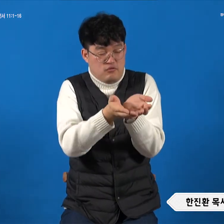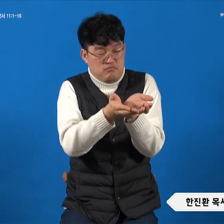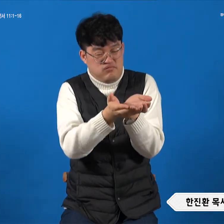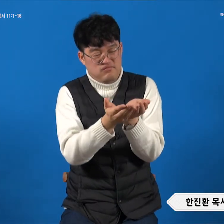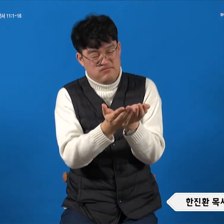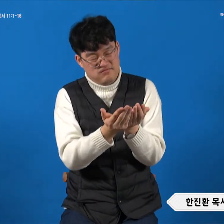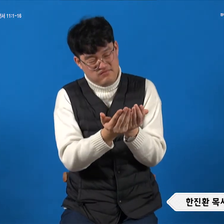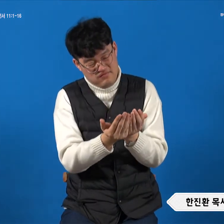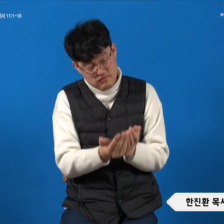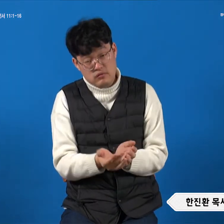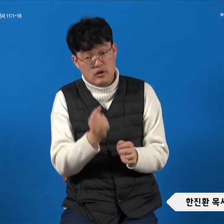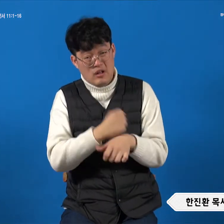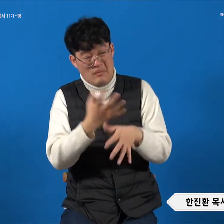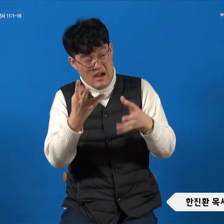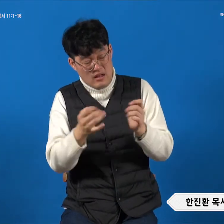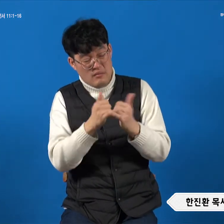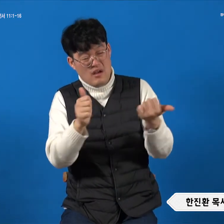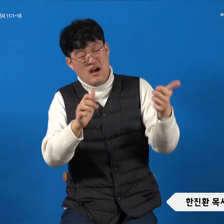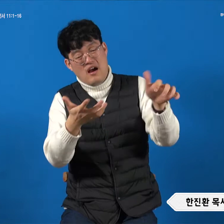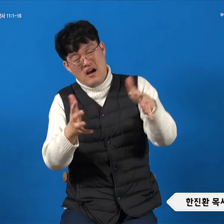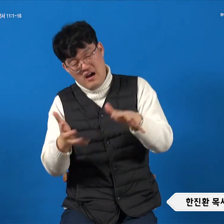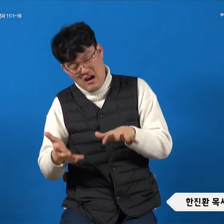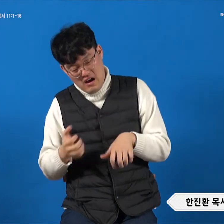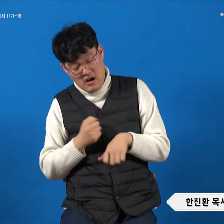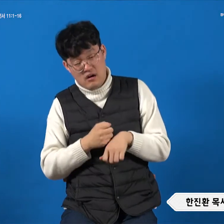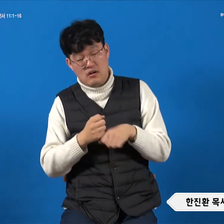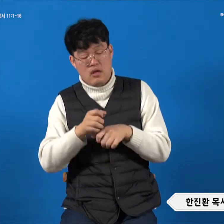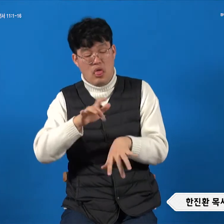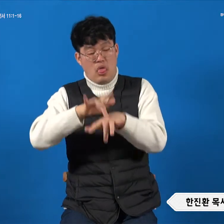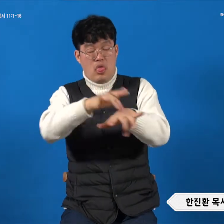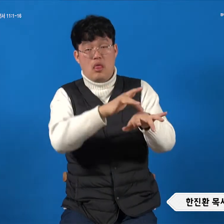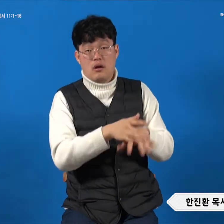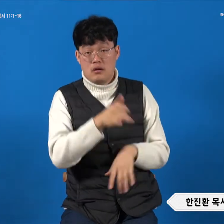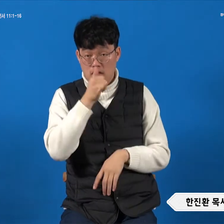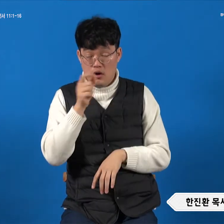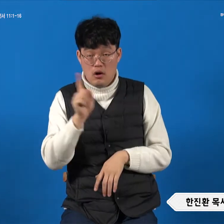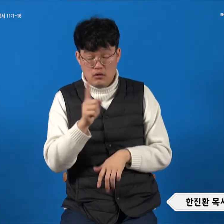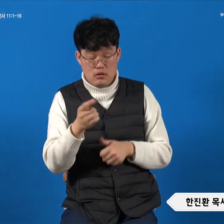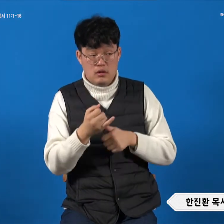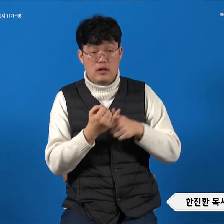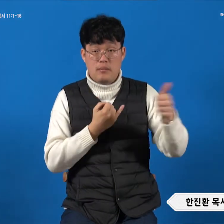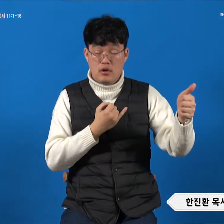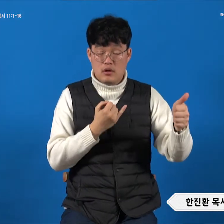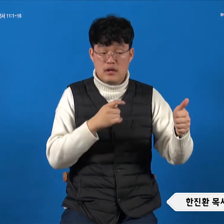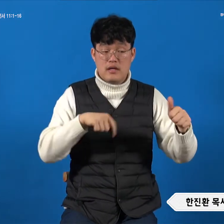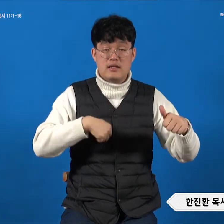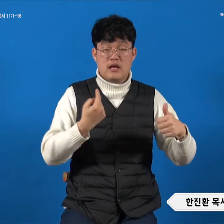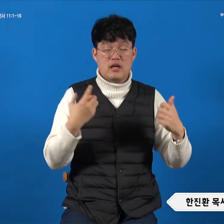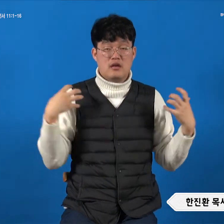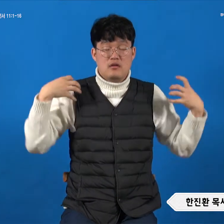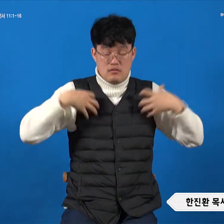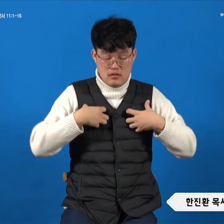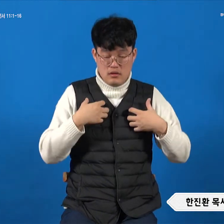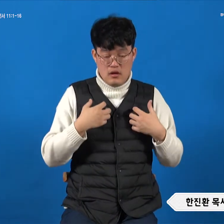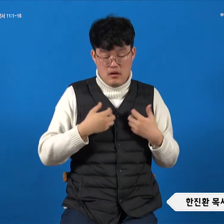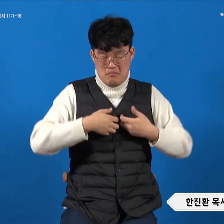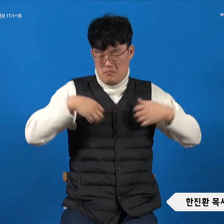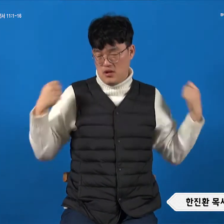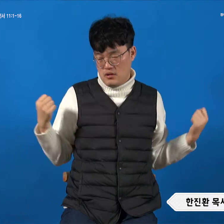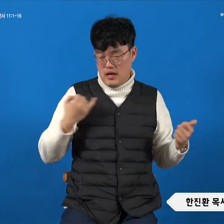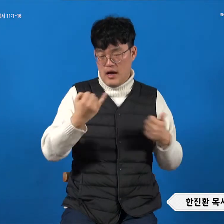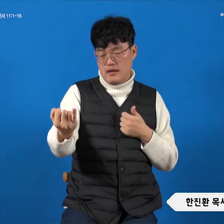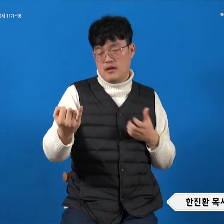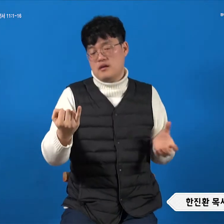실종되거나 그런 일이 있었습니다. 그런데 그때 어떤 남편은 자기 구명조끼를 벗어서